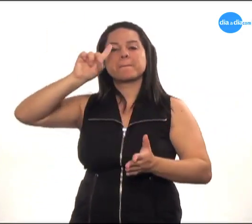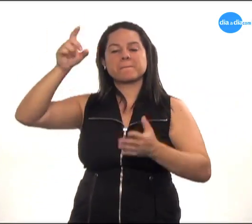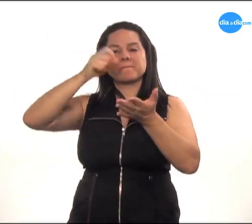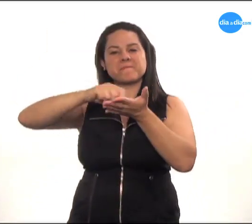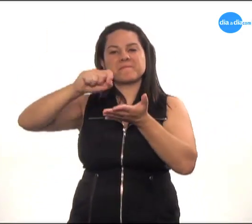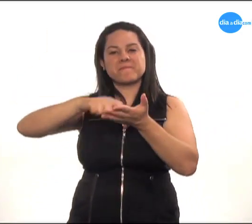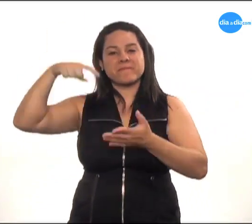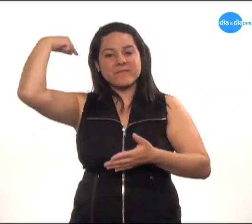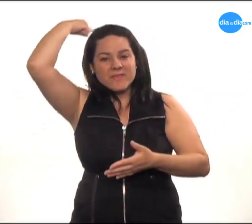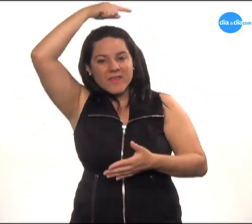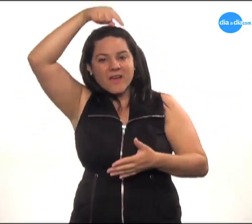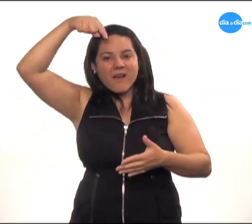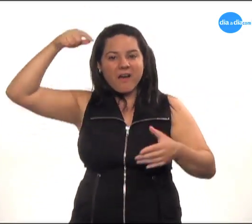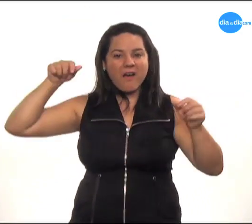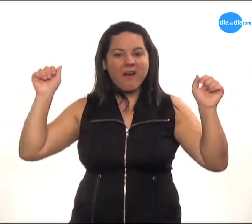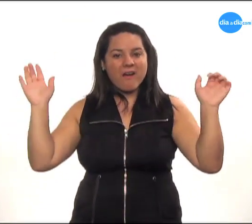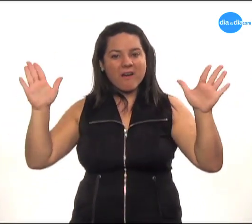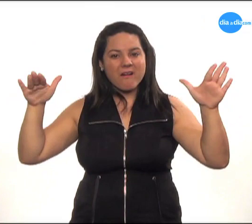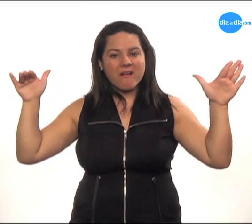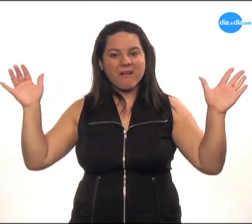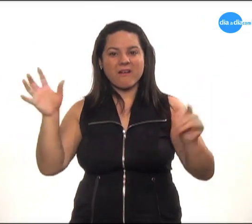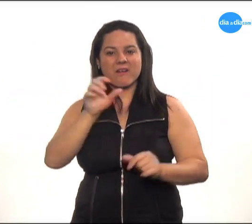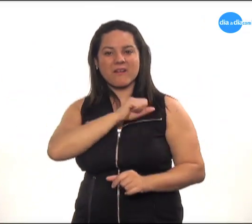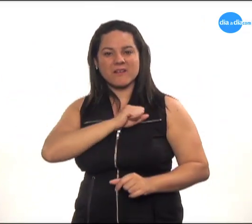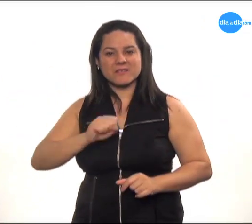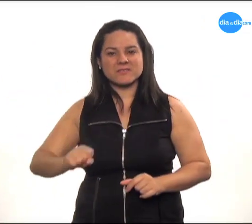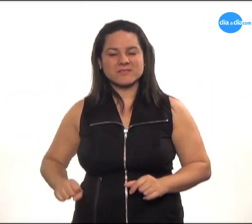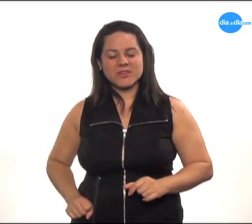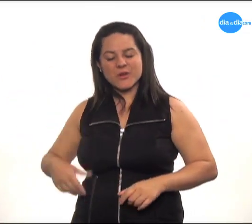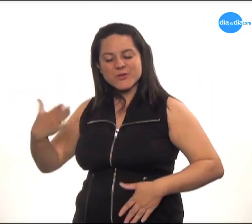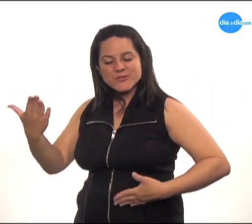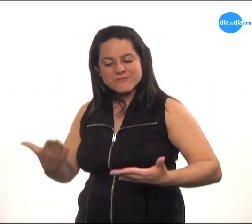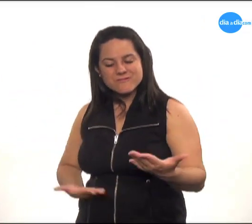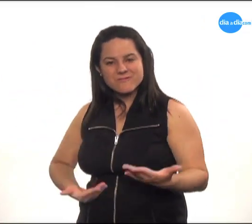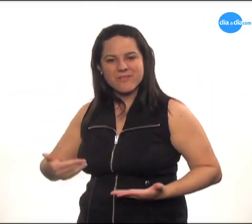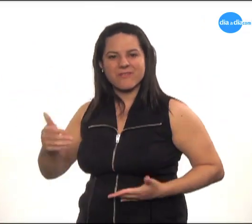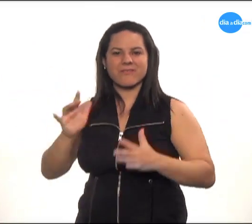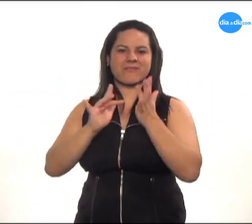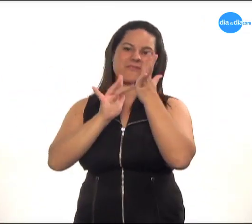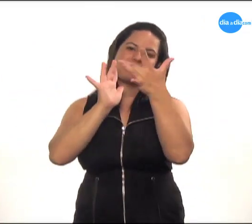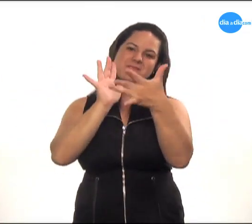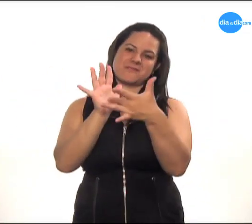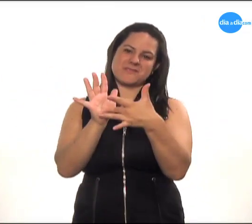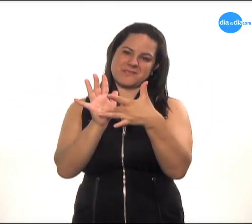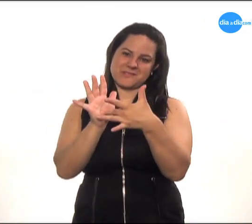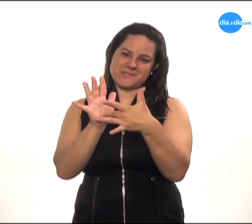assim: e os anjos do Senhor o serviram.